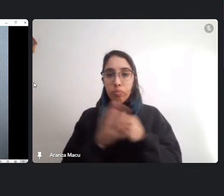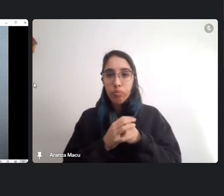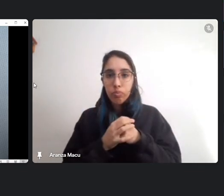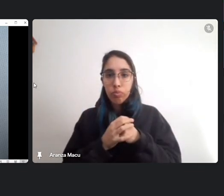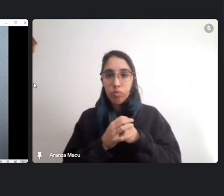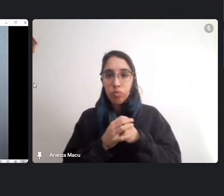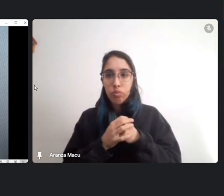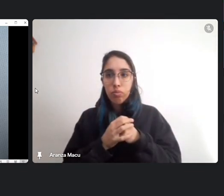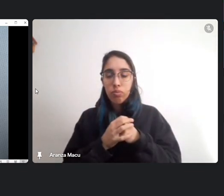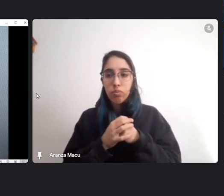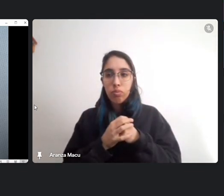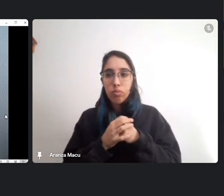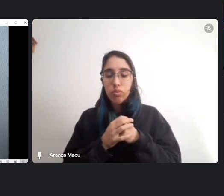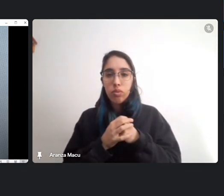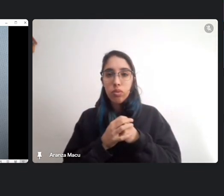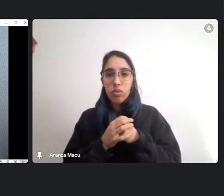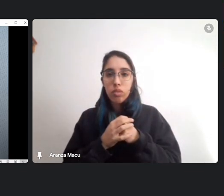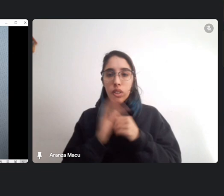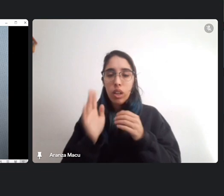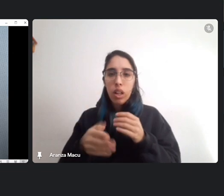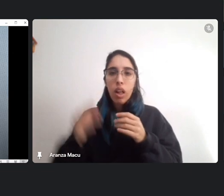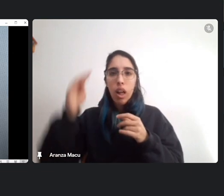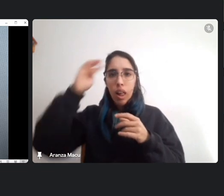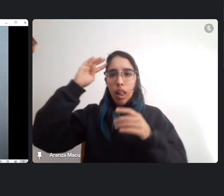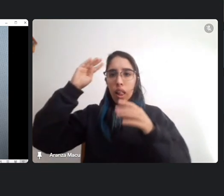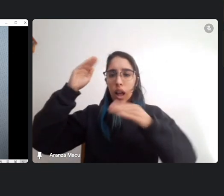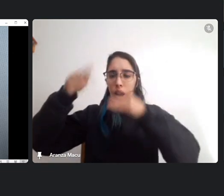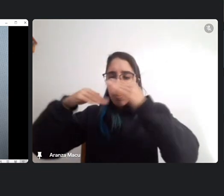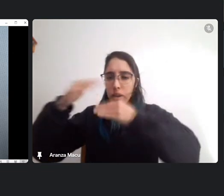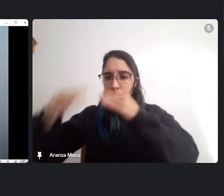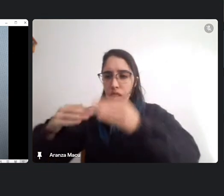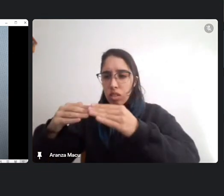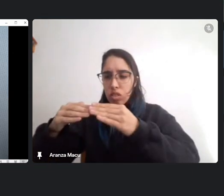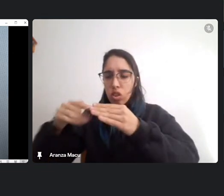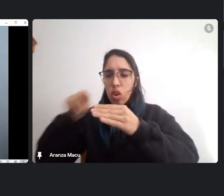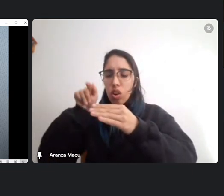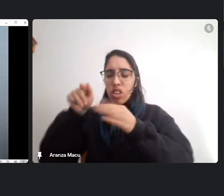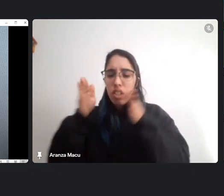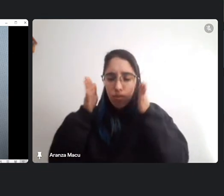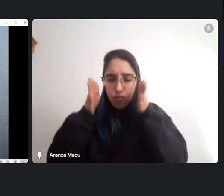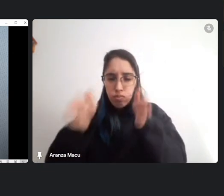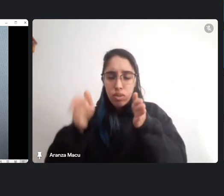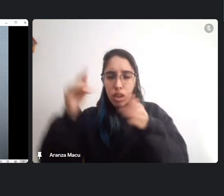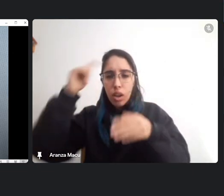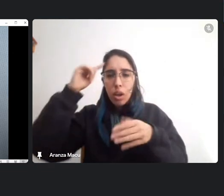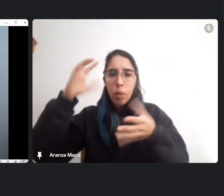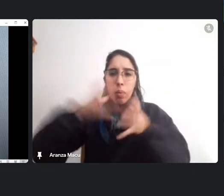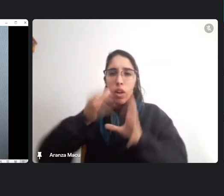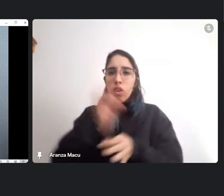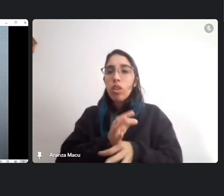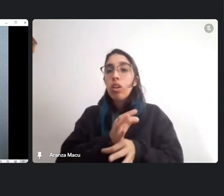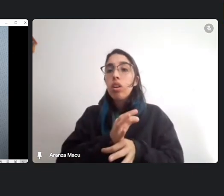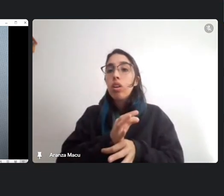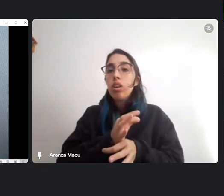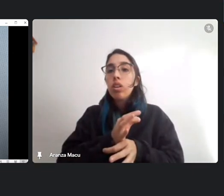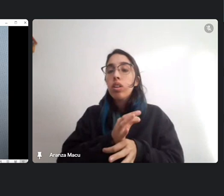Tal capacitación debe focalizar en pedagogía. O sea, en ese caso decimos debe